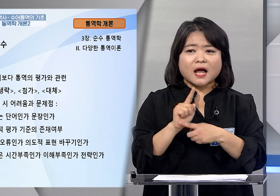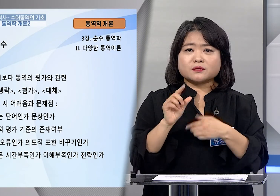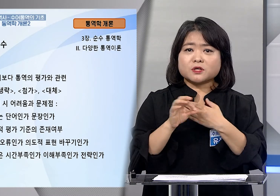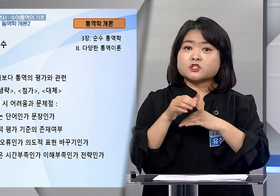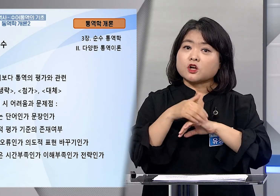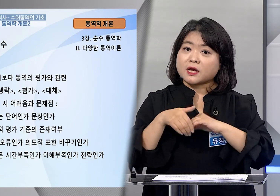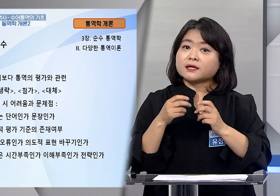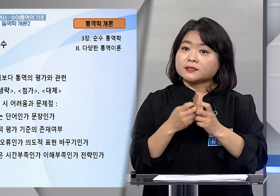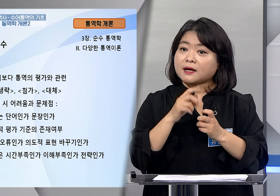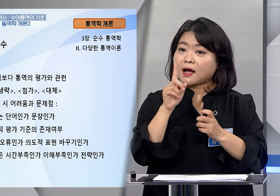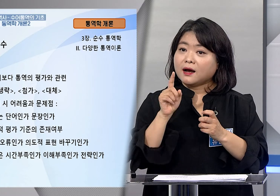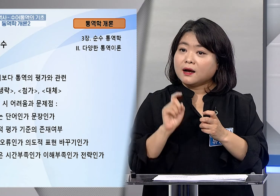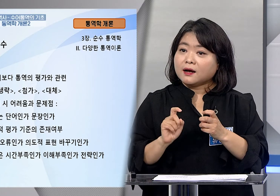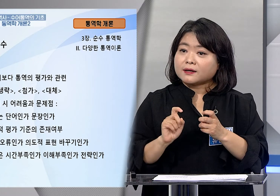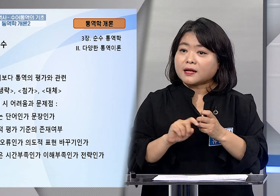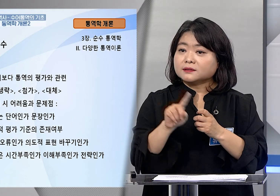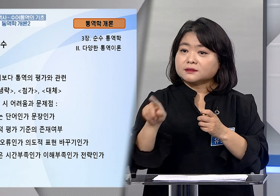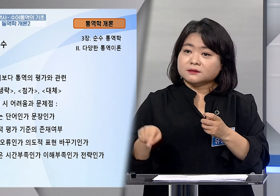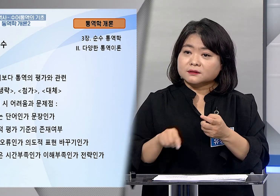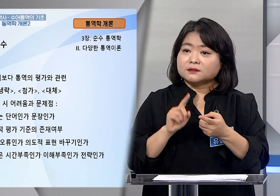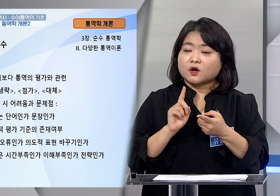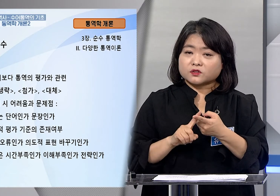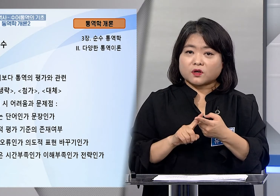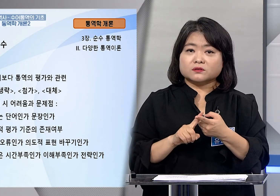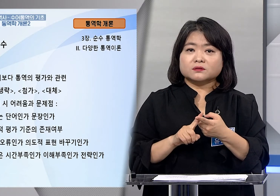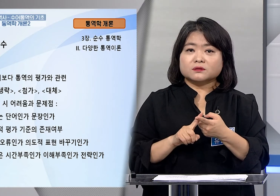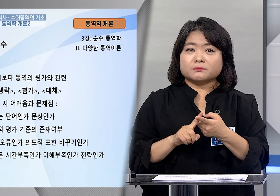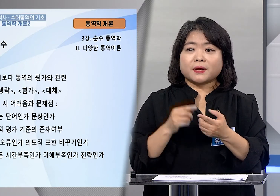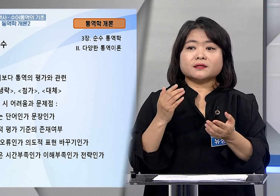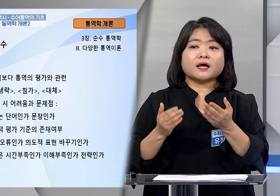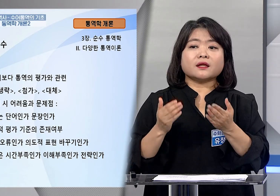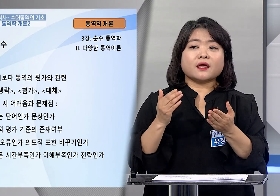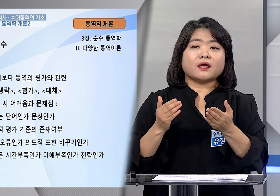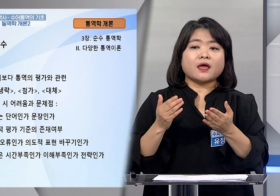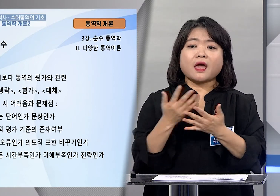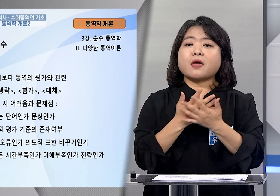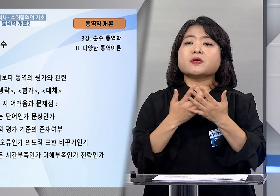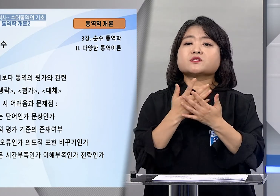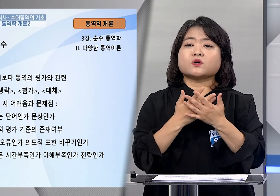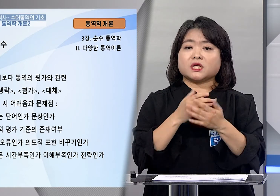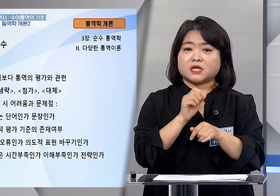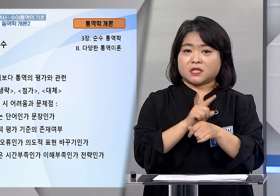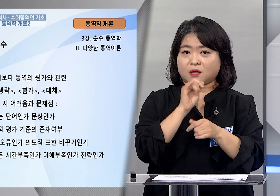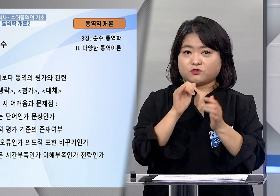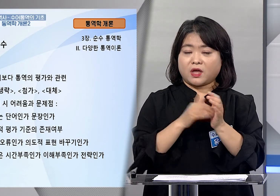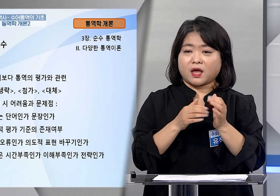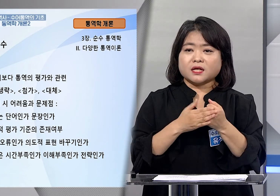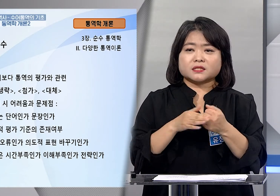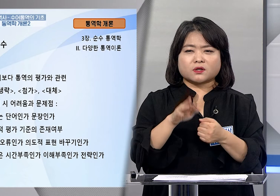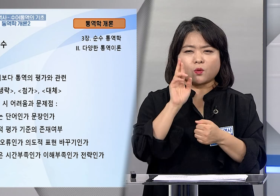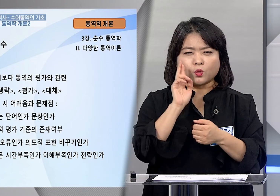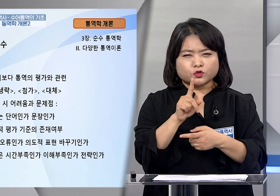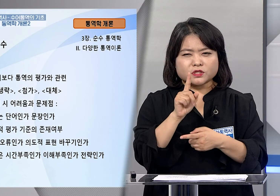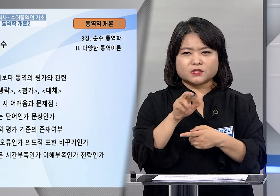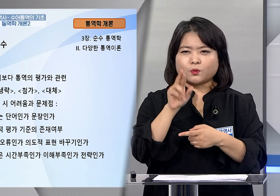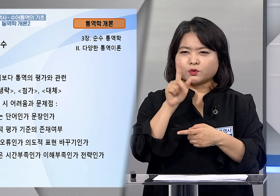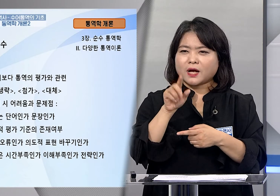아니면 전략인가라는 어떤 판단의 애매성이 있기 때문에 저게 오류인지 오류가